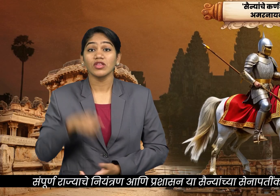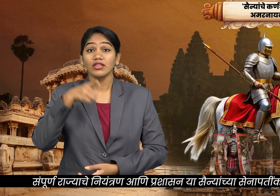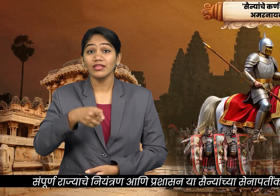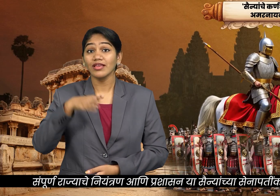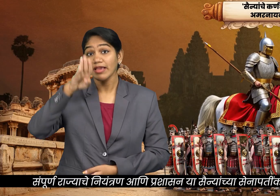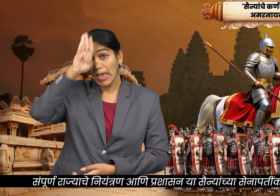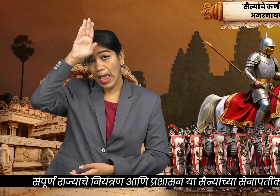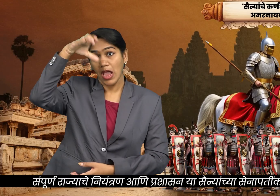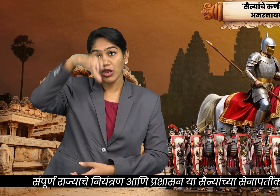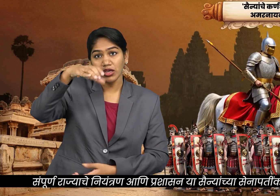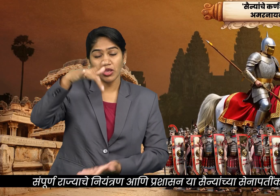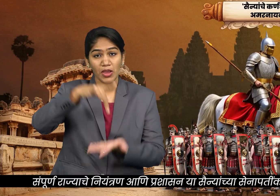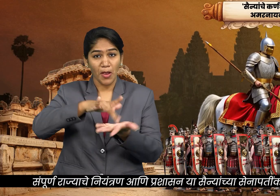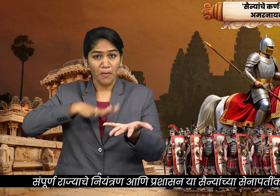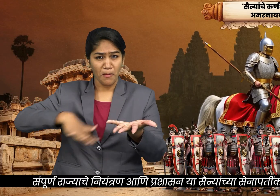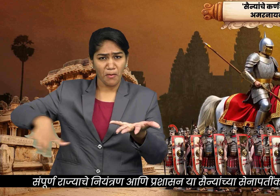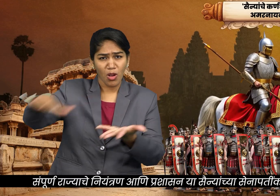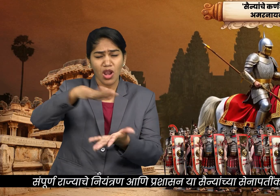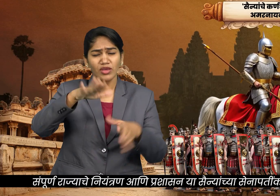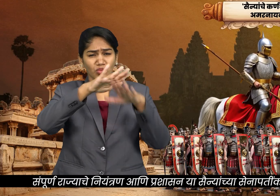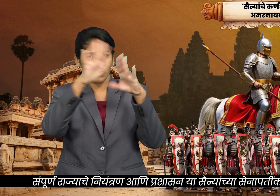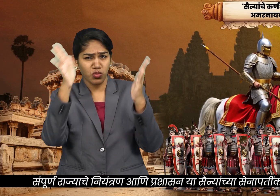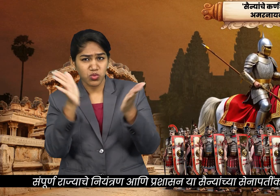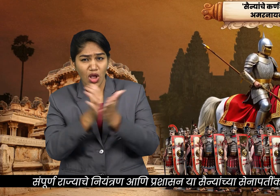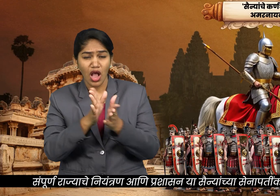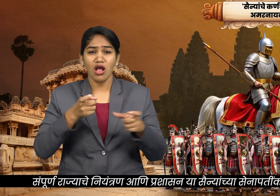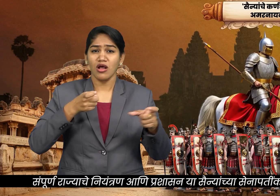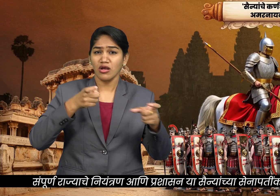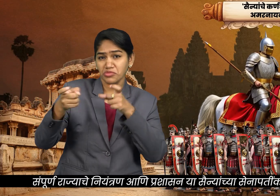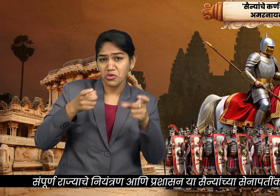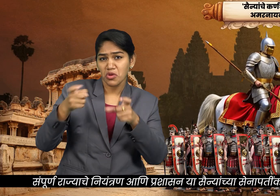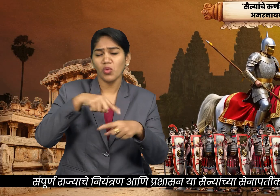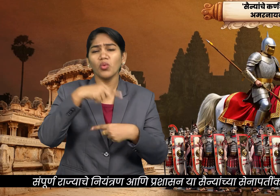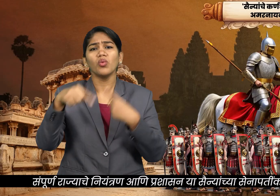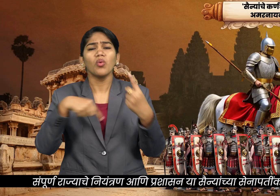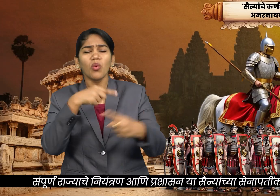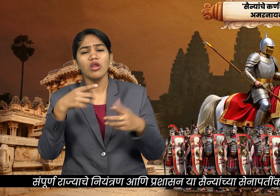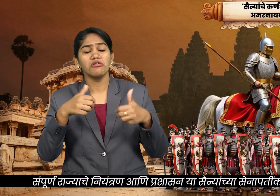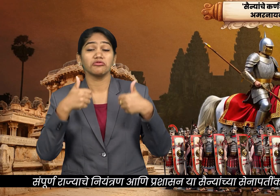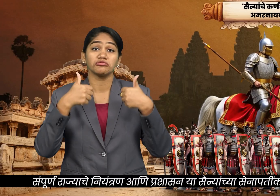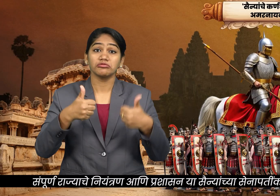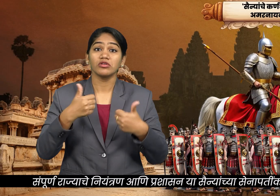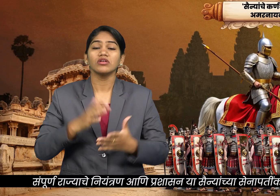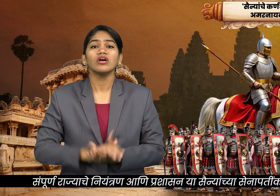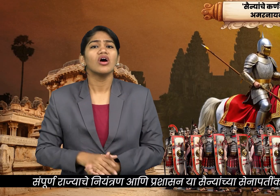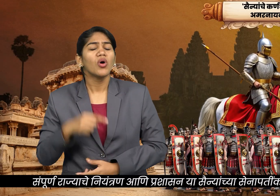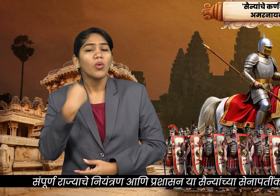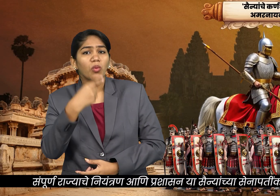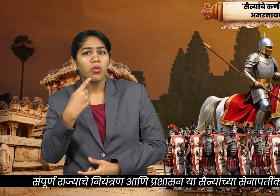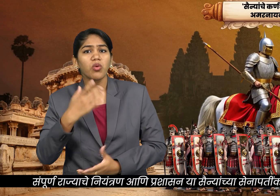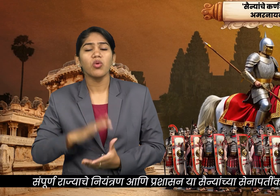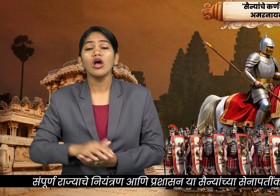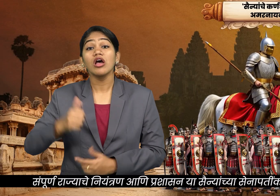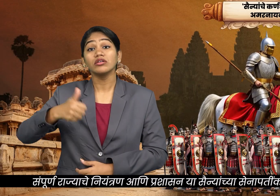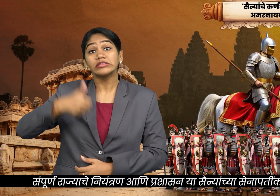संपूर्ण राज्याचे नियंत्रण आणि प्रशासन या सैन्याच्या सेनापतीकडून केले जात असे.